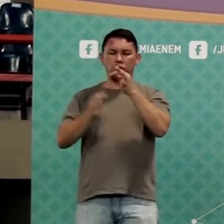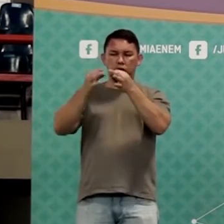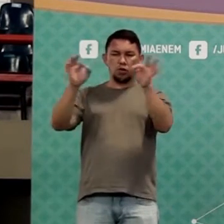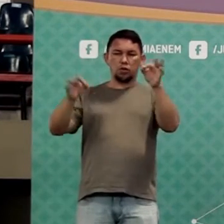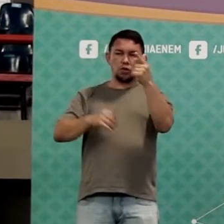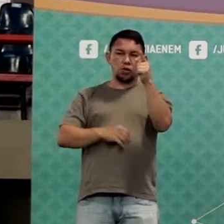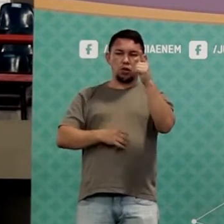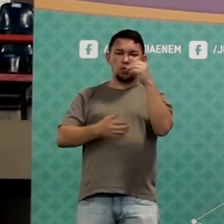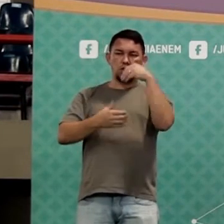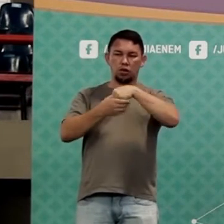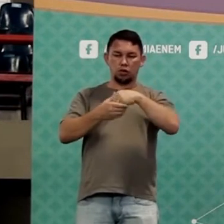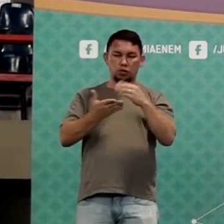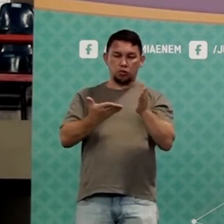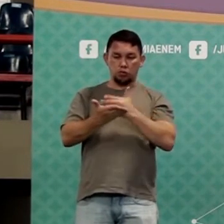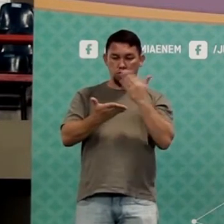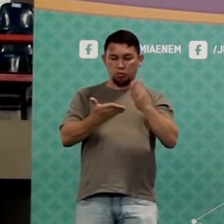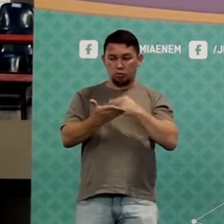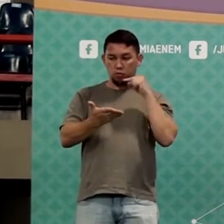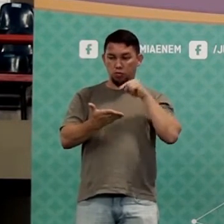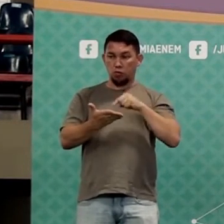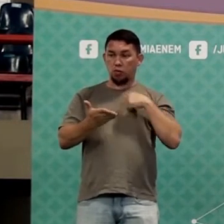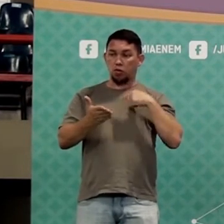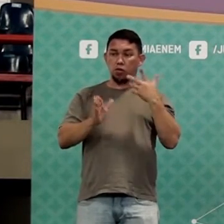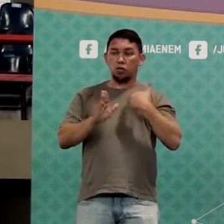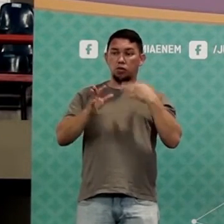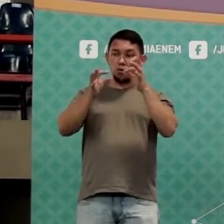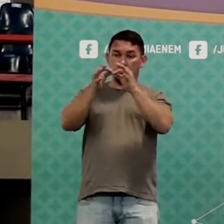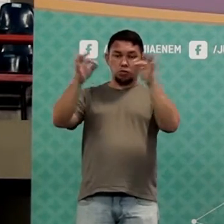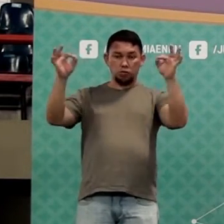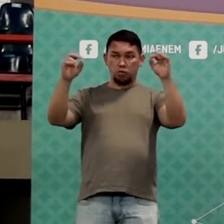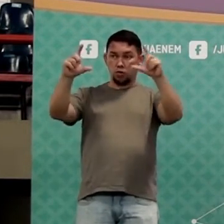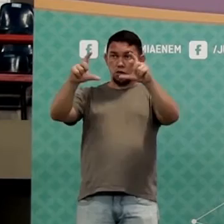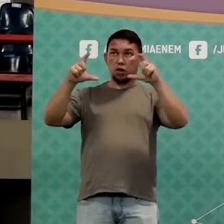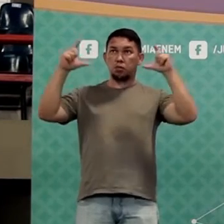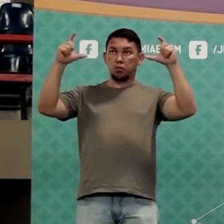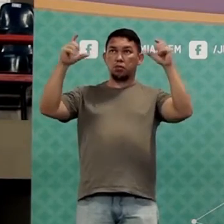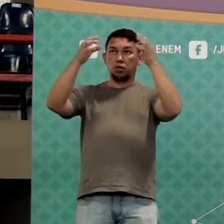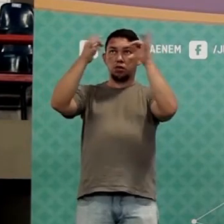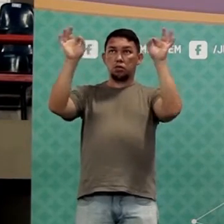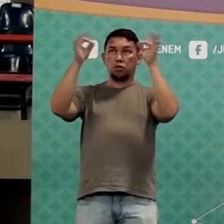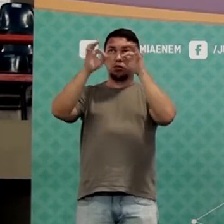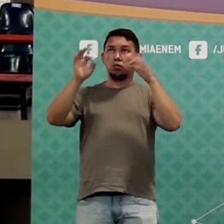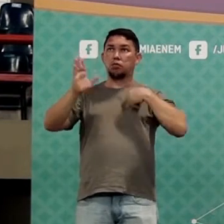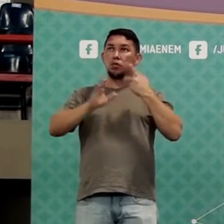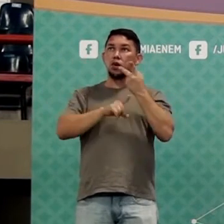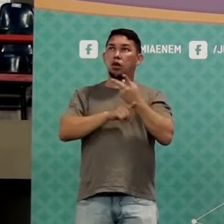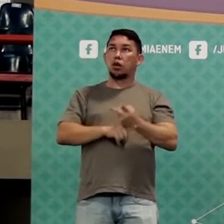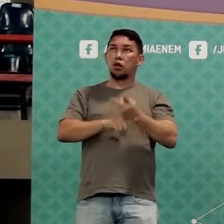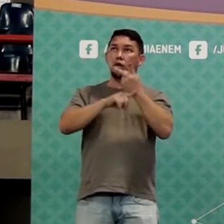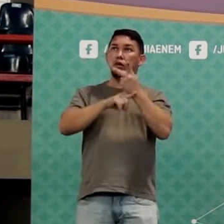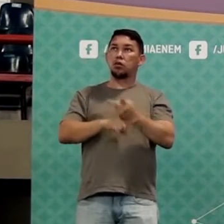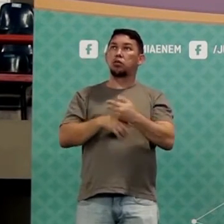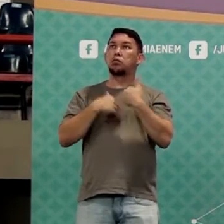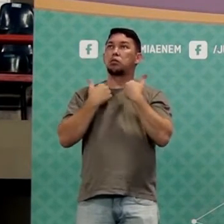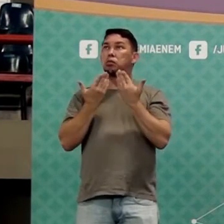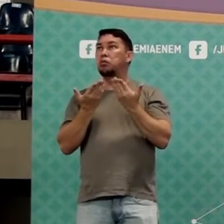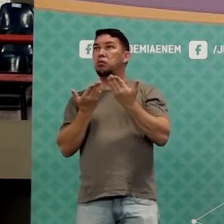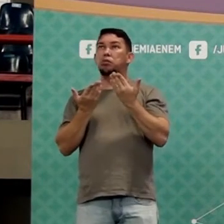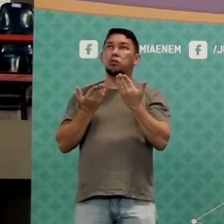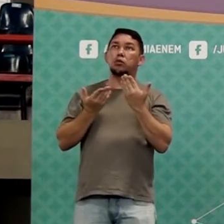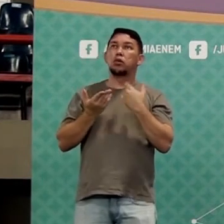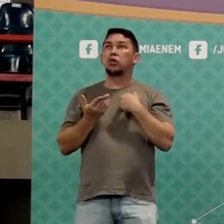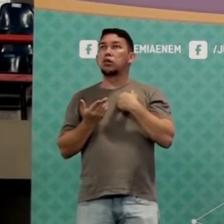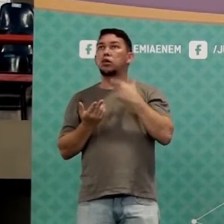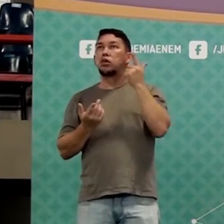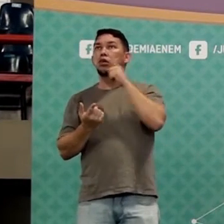no livro. Segundo, porque ele vai pegar um trecho do livro. Se não tem essa frase, você vai ficar procurando. Cadê os fins justificam os meios? Cadê os fins justificam